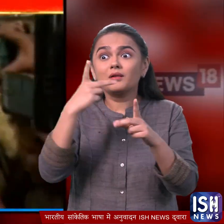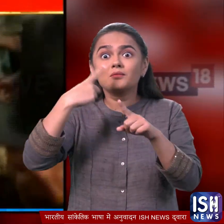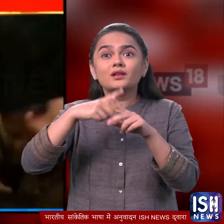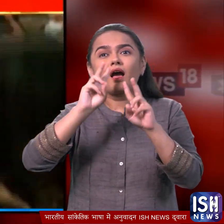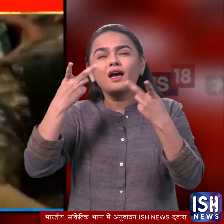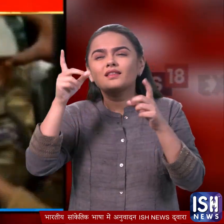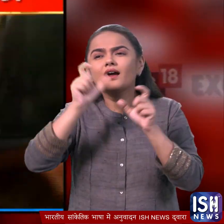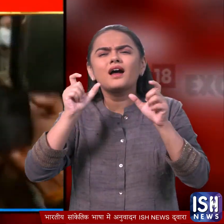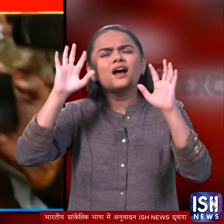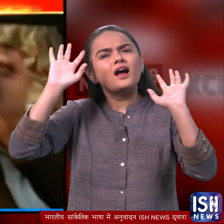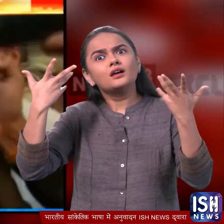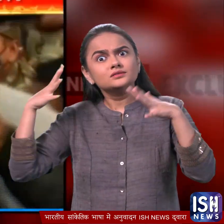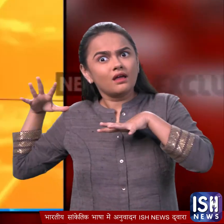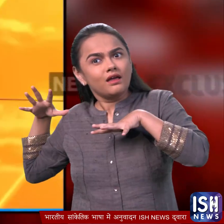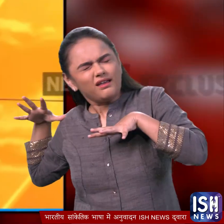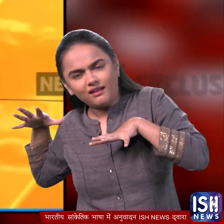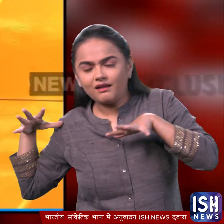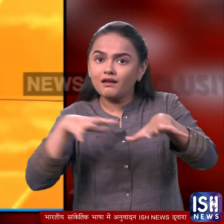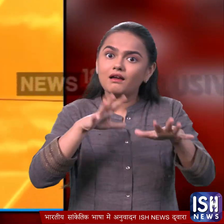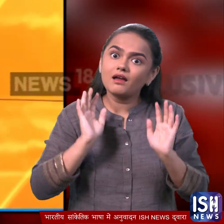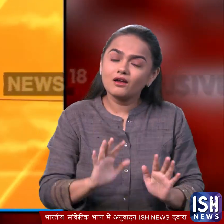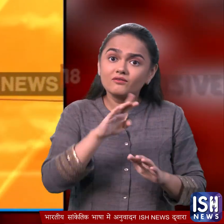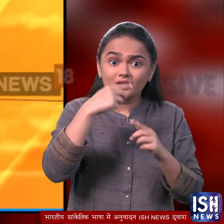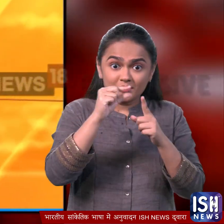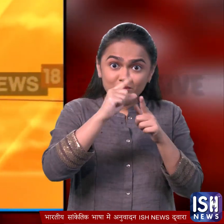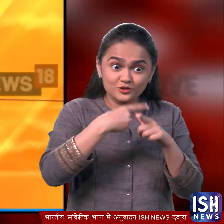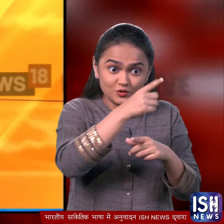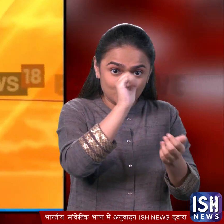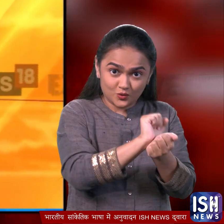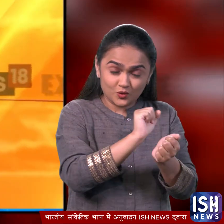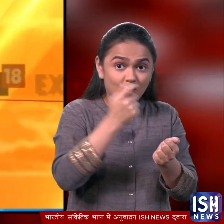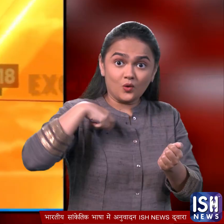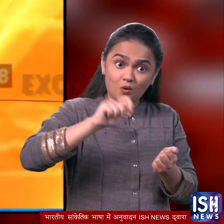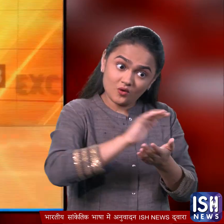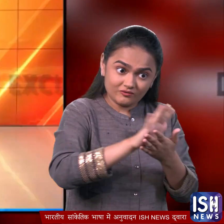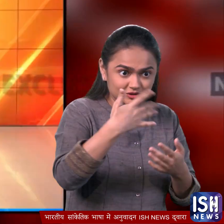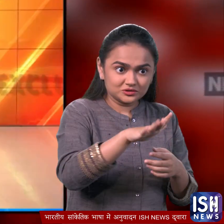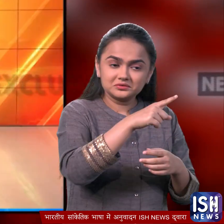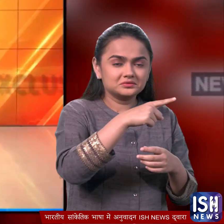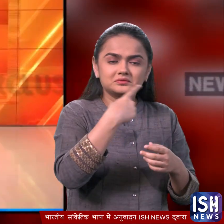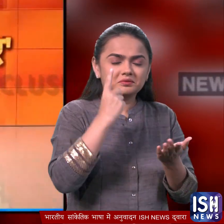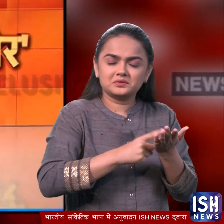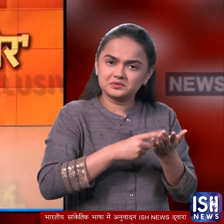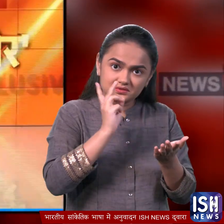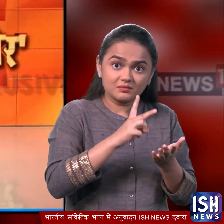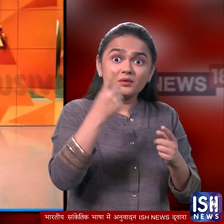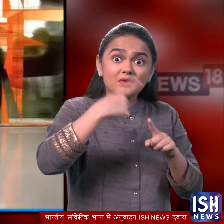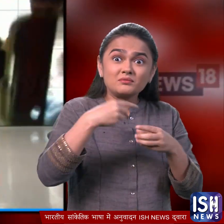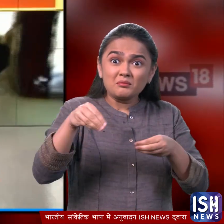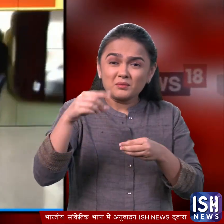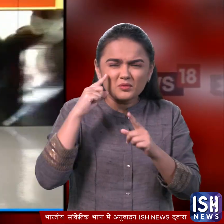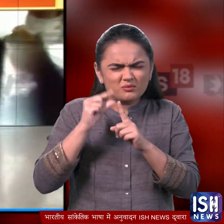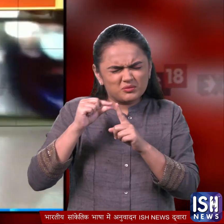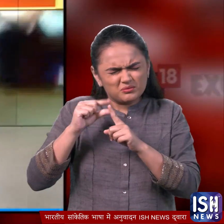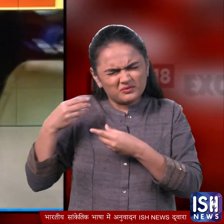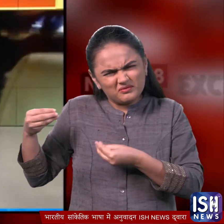की भी कोर्ट में भारी भीड़ जमा हो गई। और सूत्रों के मुताबिक कोर्ट से पीयूष जैन की रिमांड मांगी गई और उनके खिलाफ सैकड़ों दस्तावेज भी कोर्ट